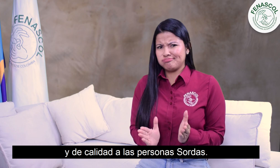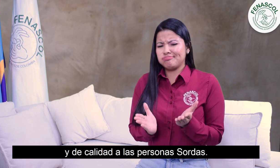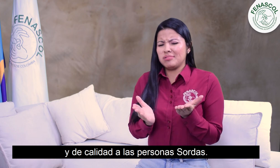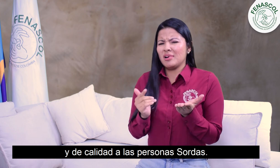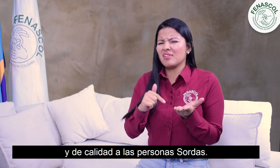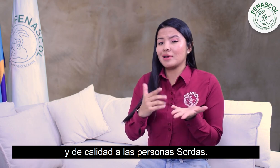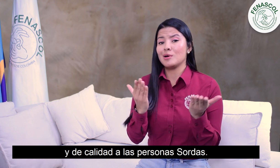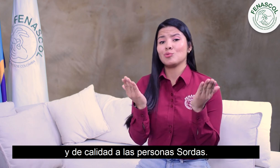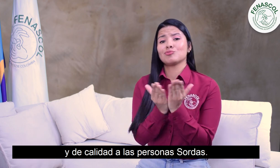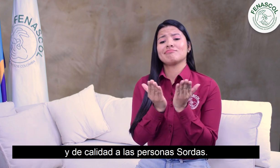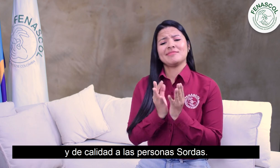a las personas sordas.